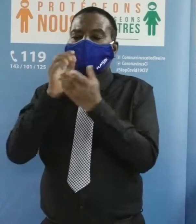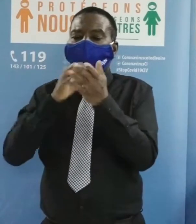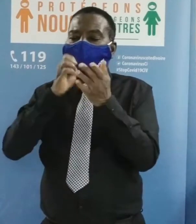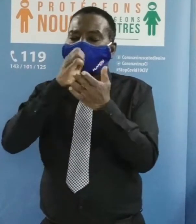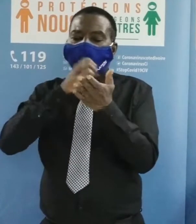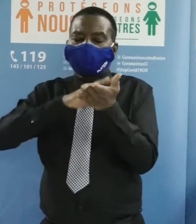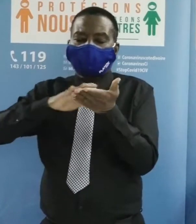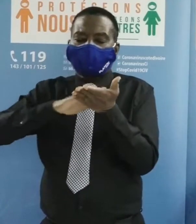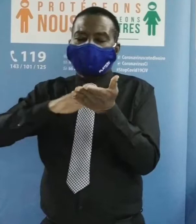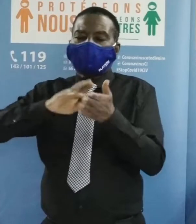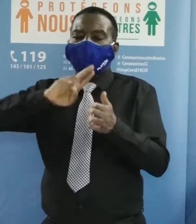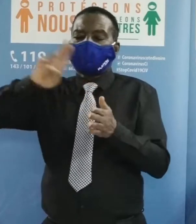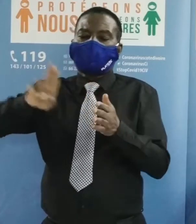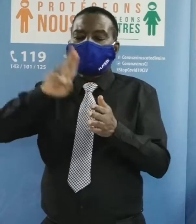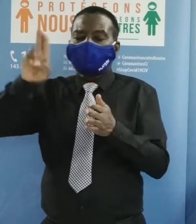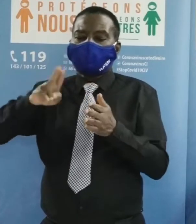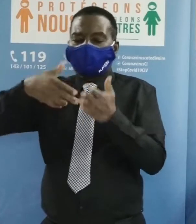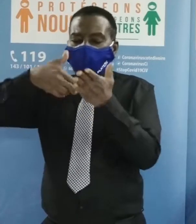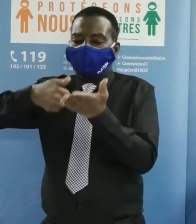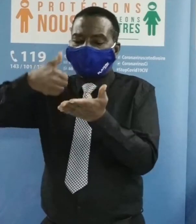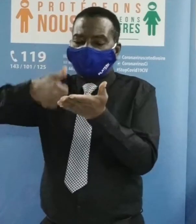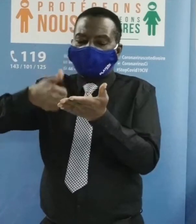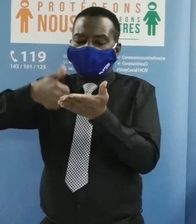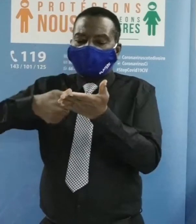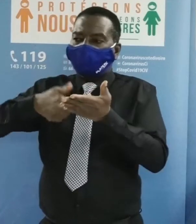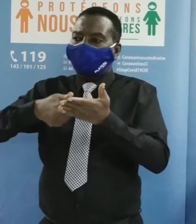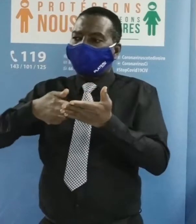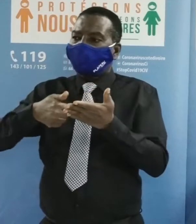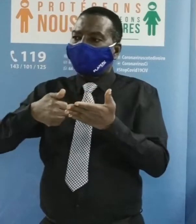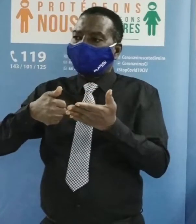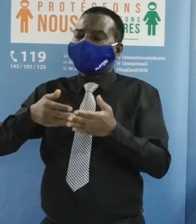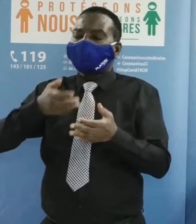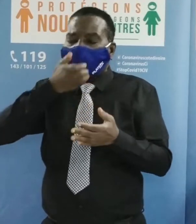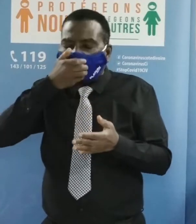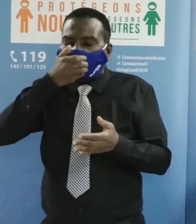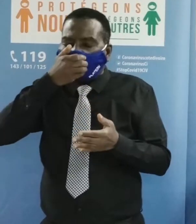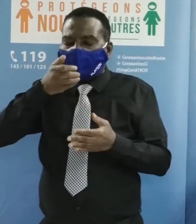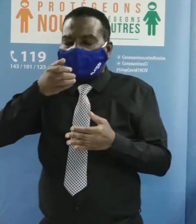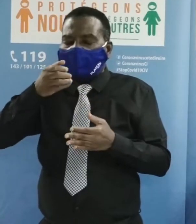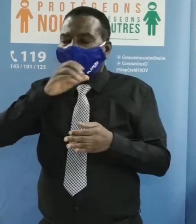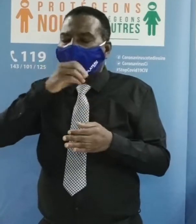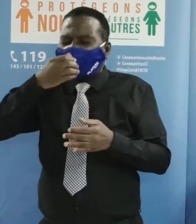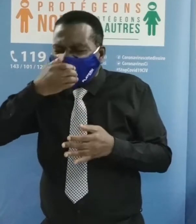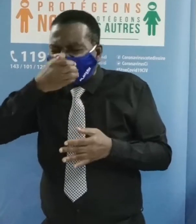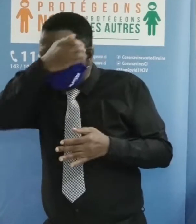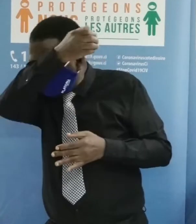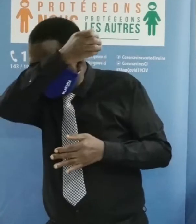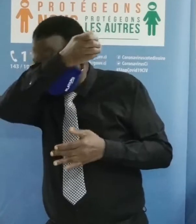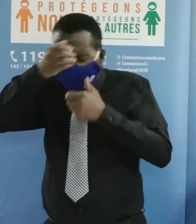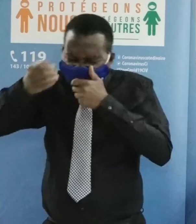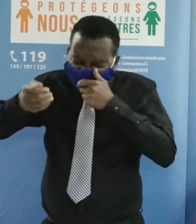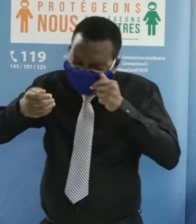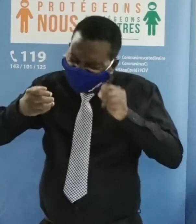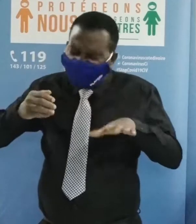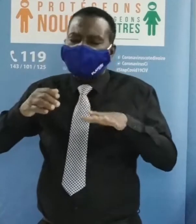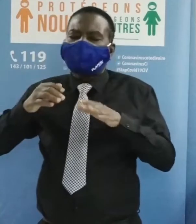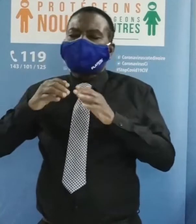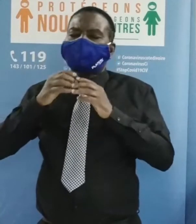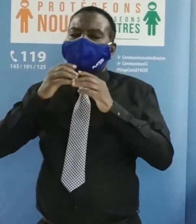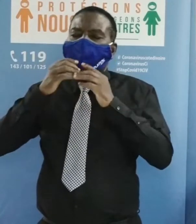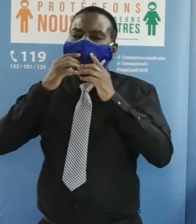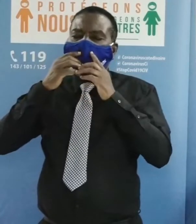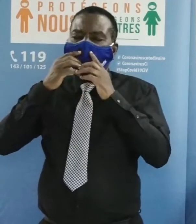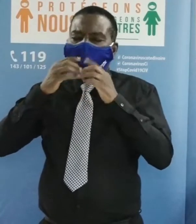savon utiliser les gels ou solutions hydro-alcooliques tousser ou éternuer dans un mouchoir en papier jetables ou à défaut dans le pli du coude